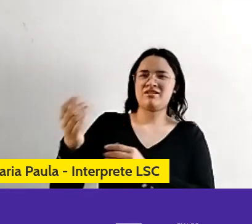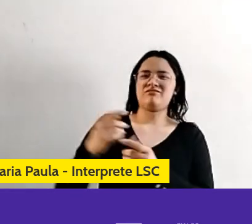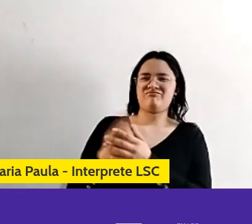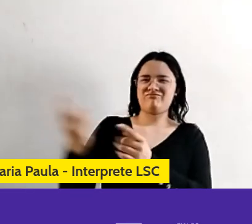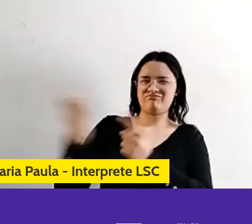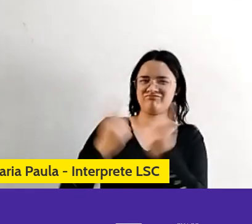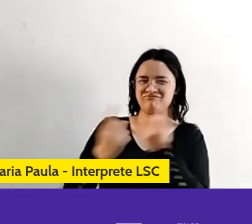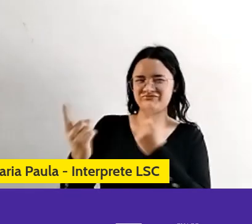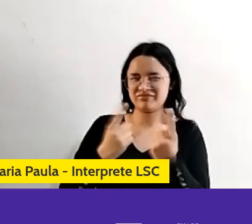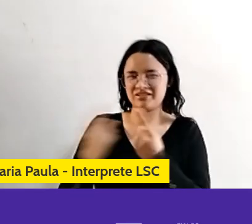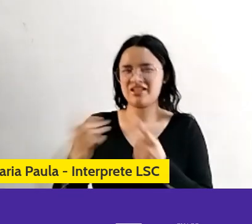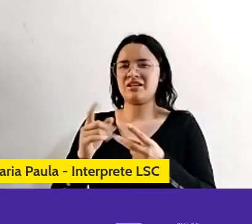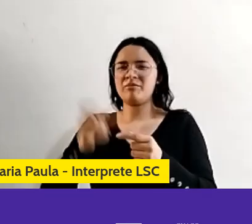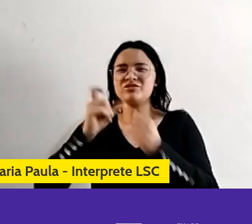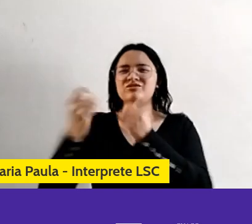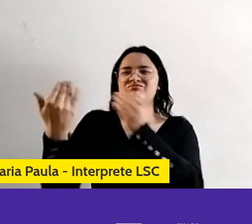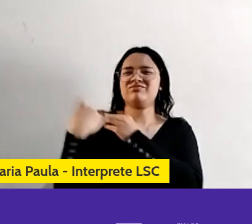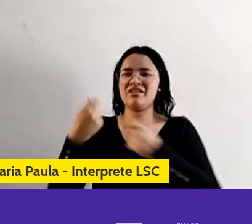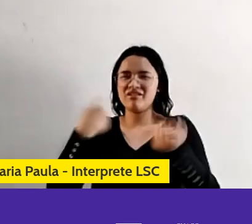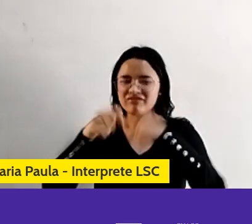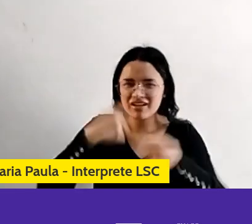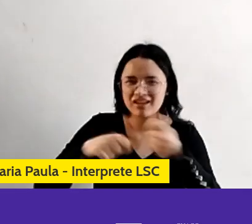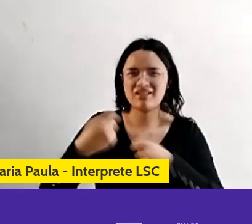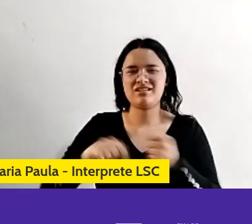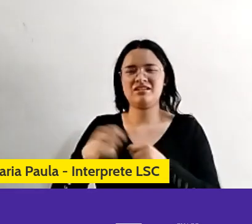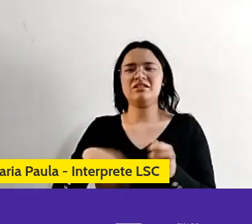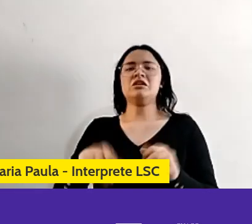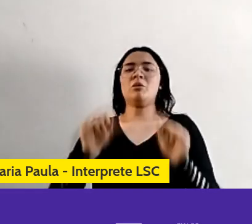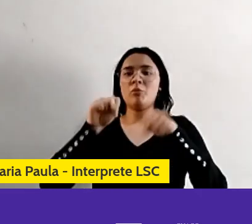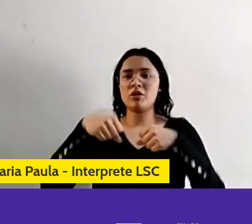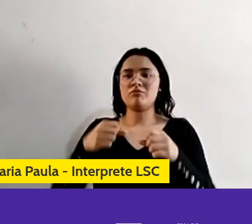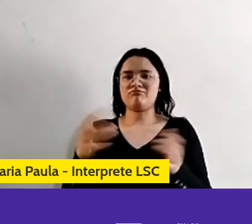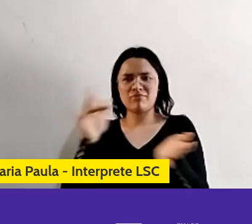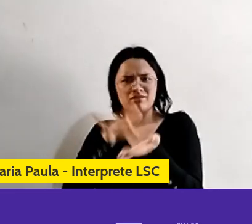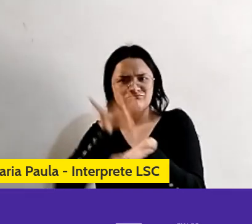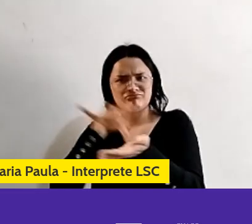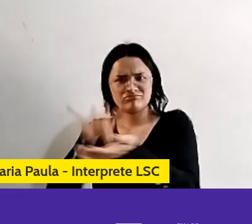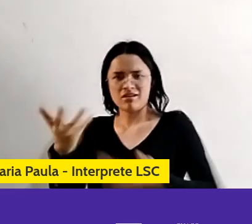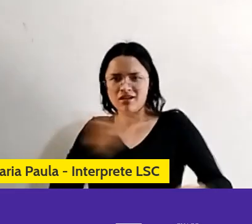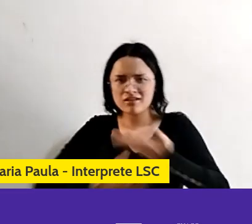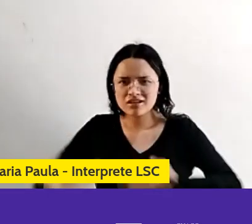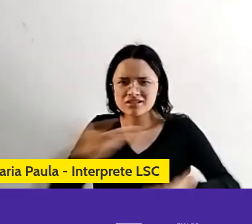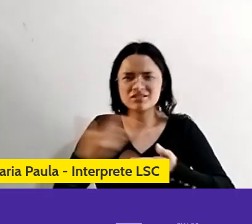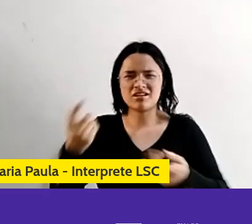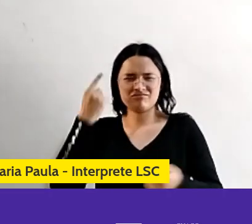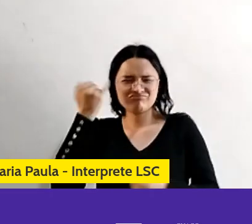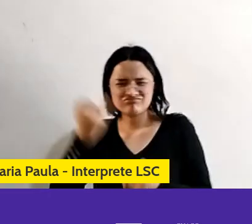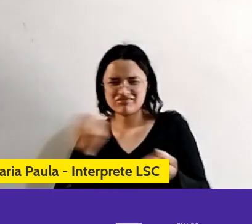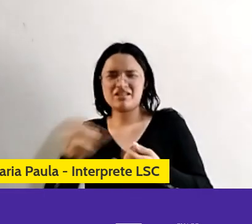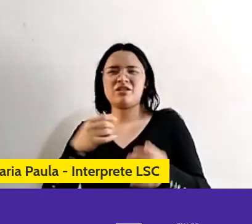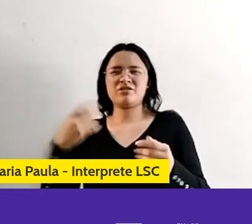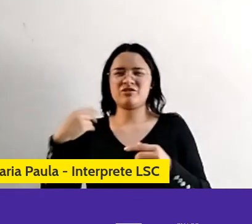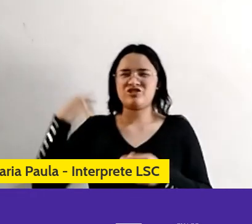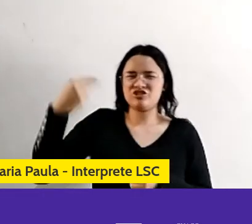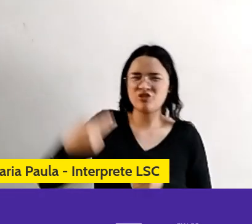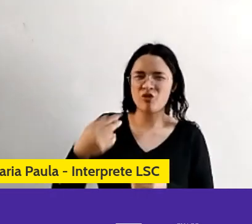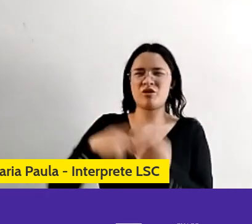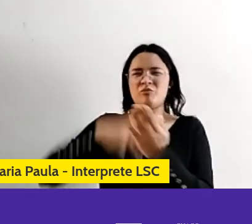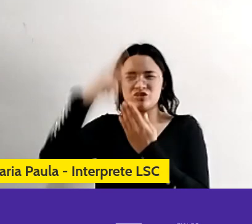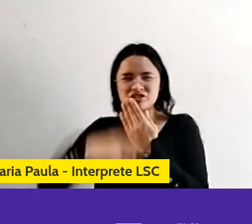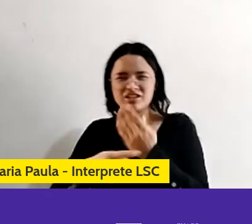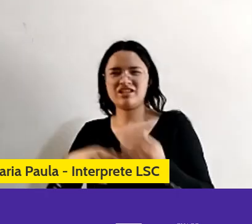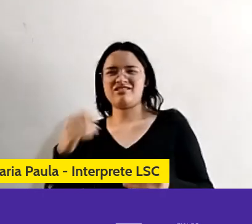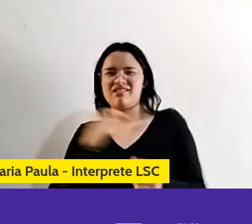de venta, que puedan participar desde el desarrollo de la historia, ¿no?, del proyecto. Porque ellos saben